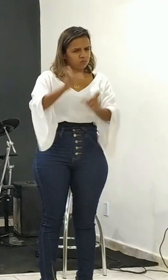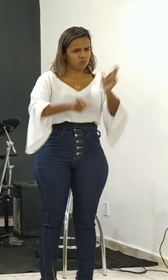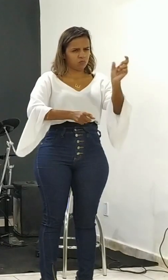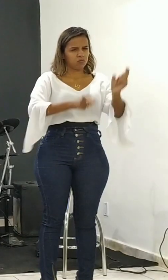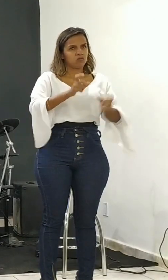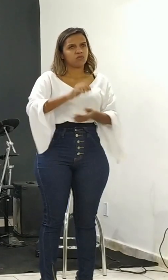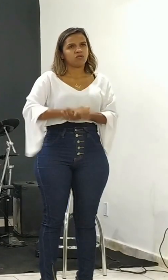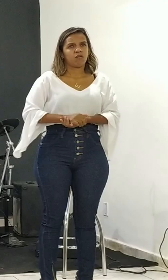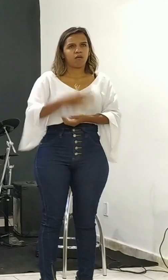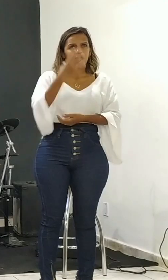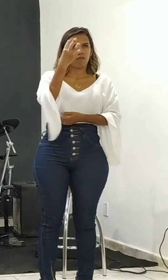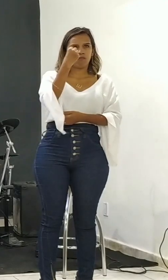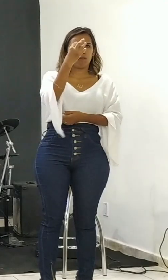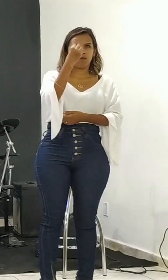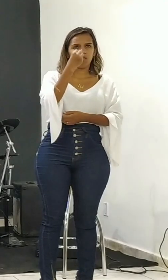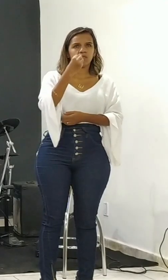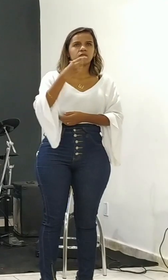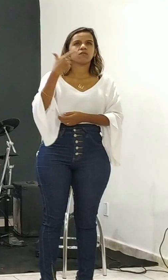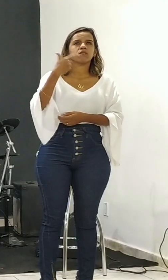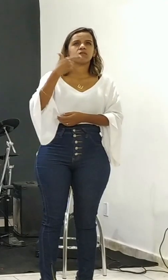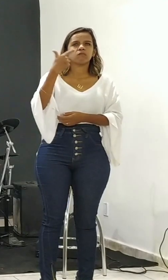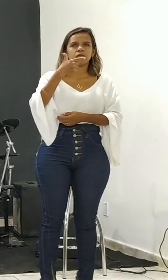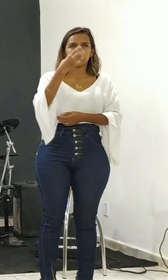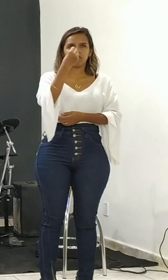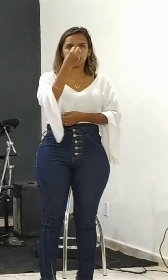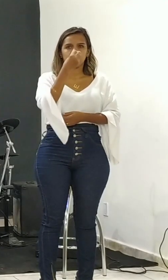Coloca para mim aquela imagem que eu pedi lá segunda.